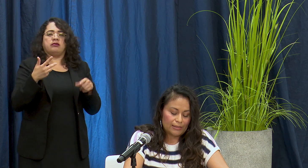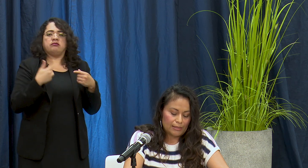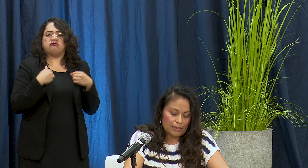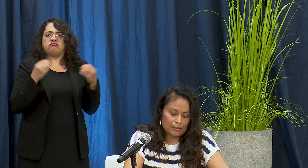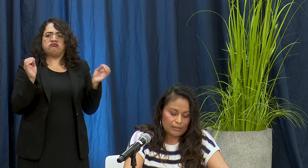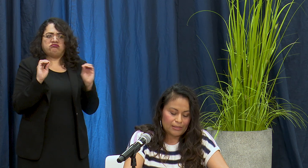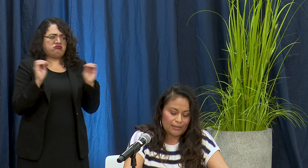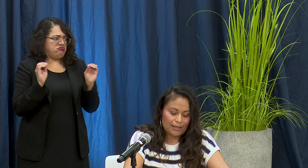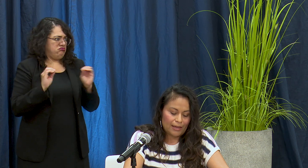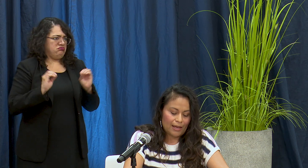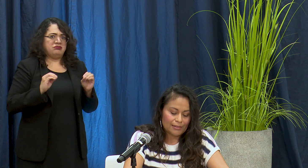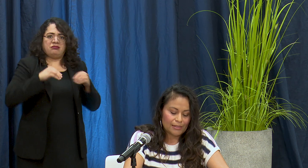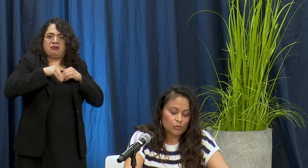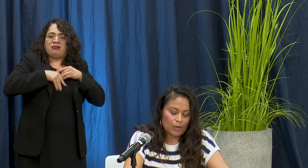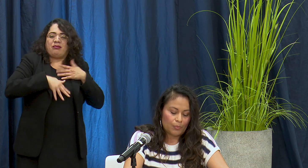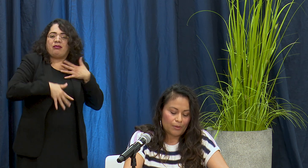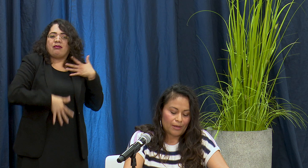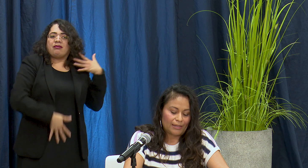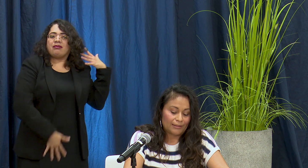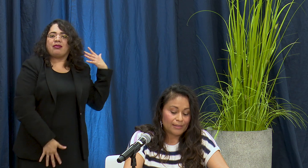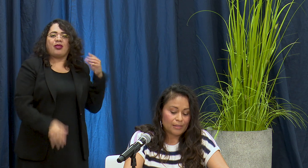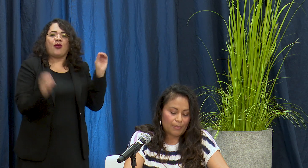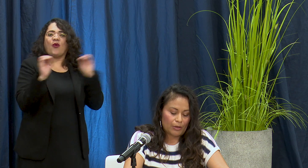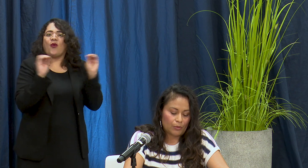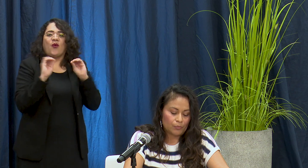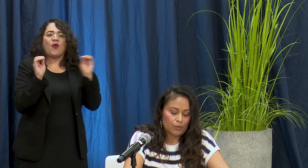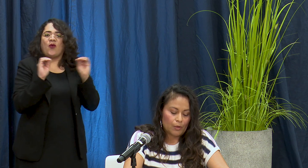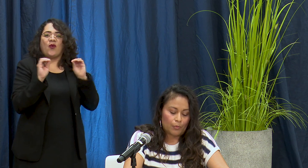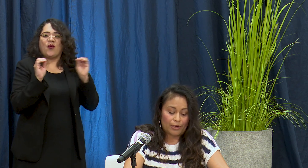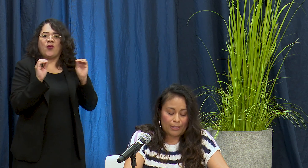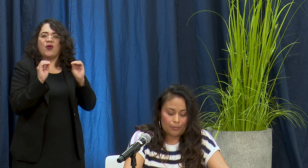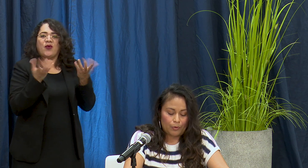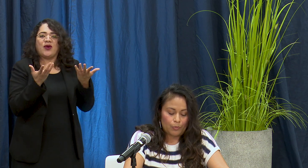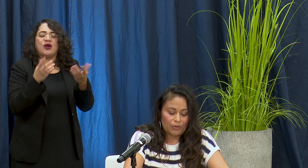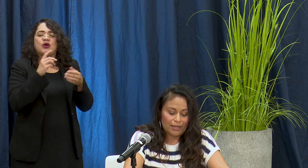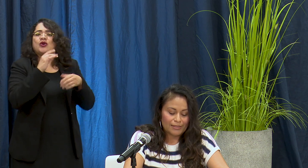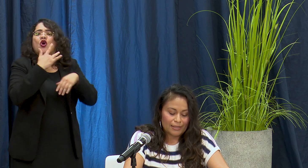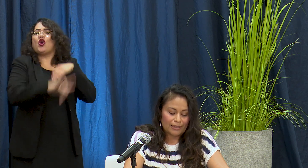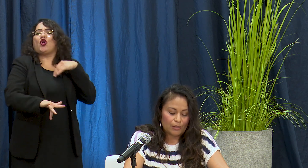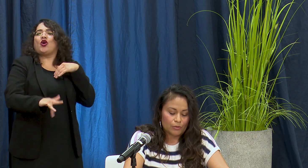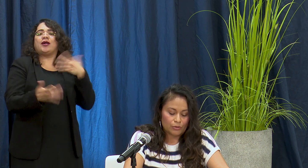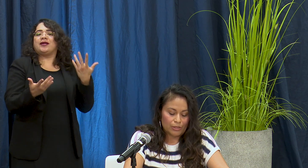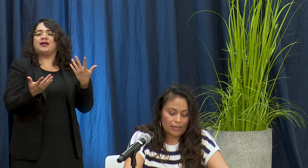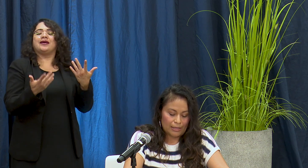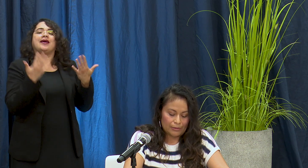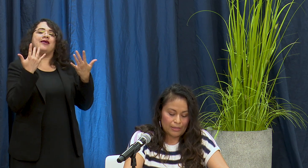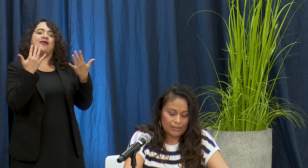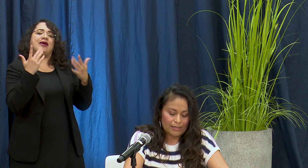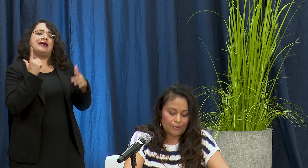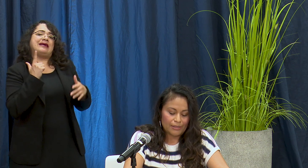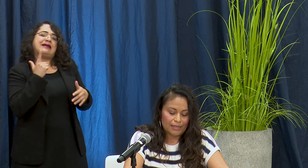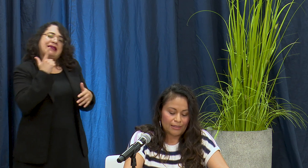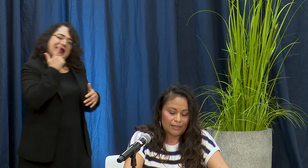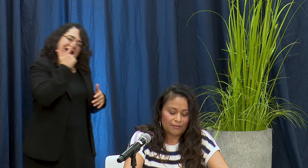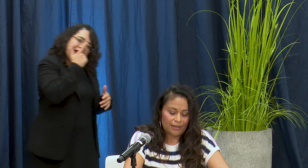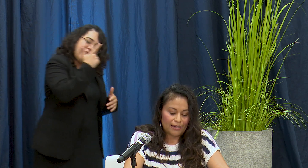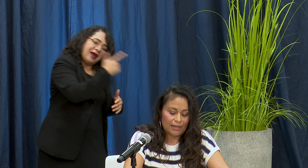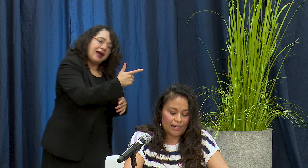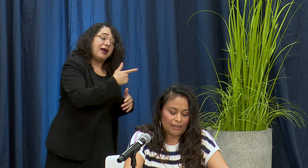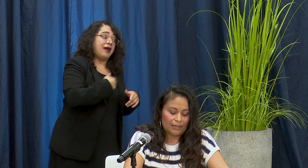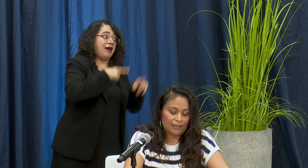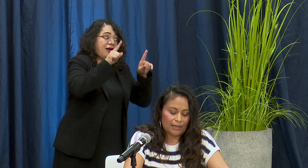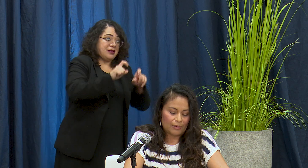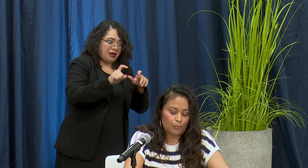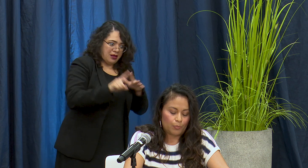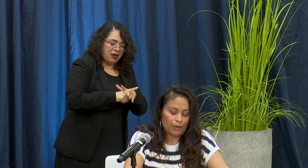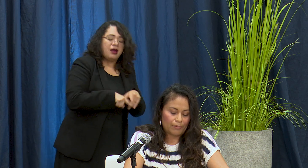si te haces una prueba el 3 de mayo, por ejemplo, podría ser que los estables en el nivel